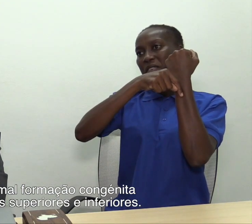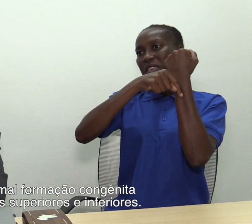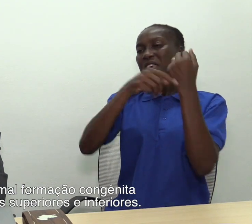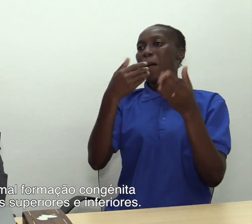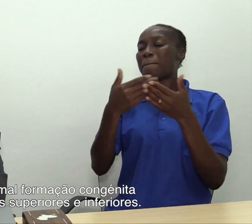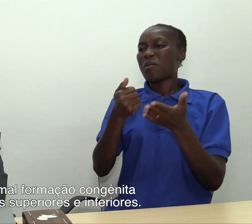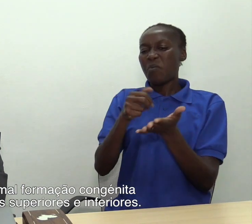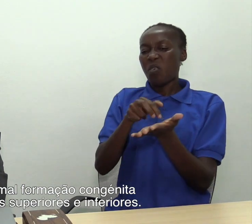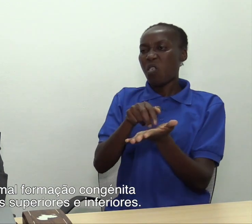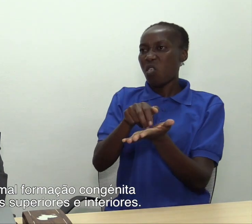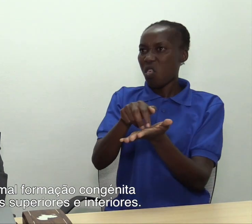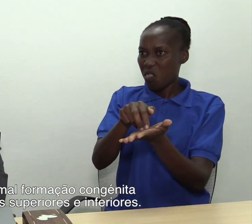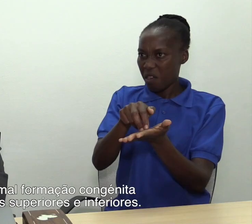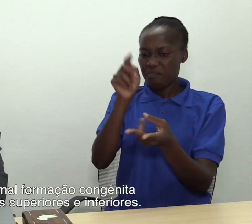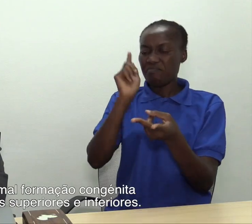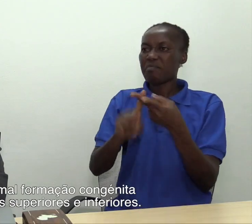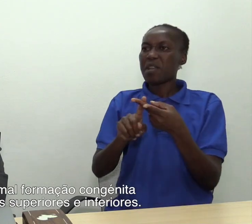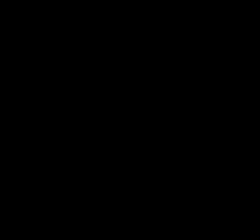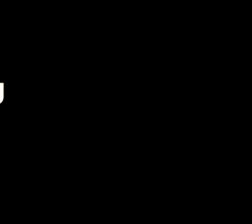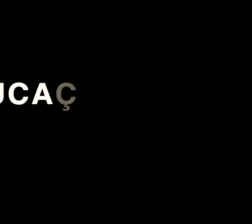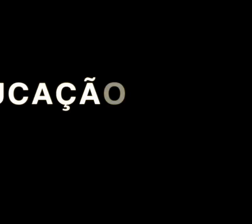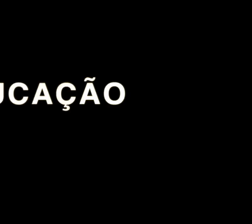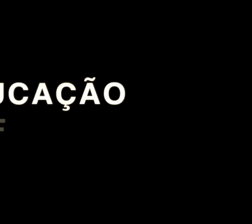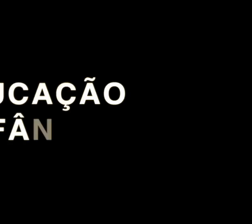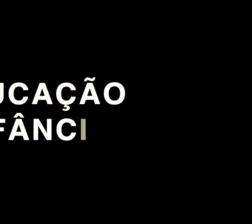membros superiores e membros inferiores.